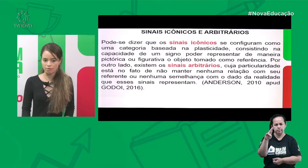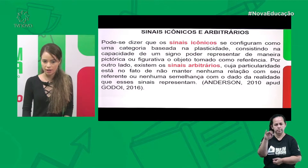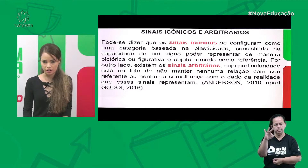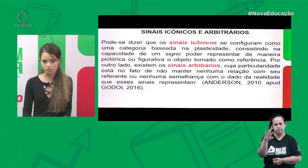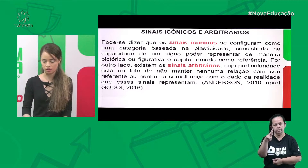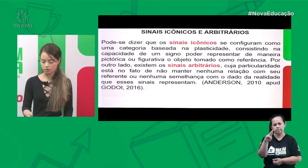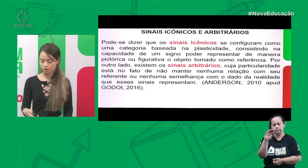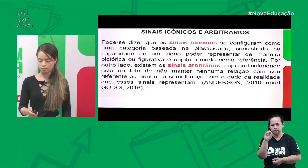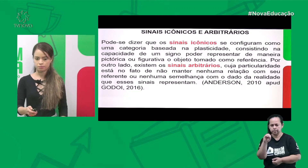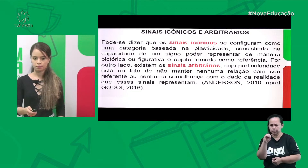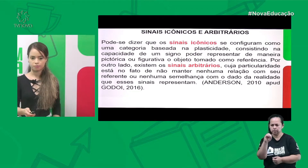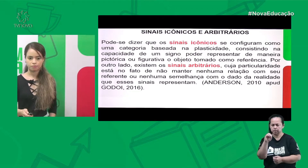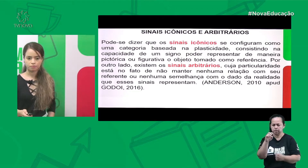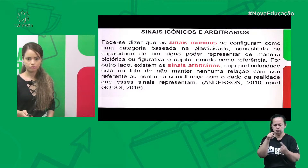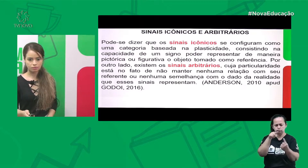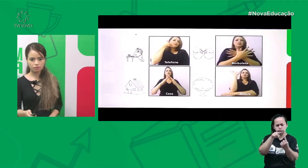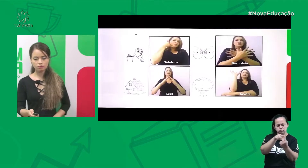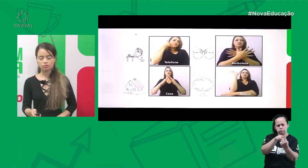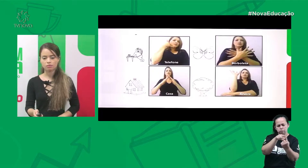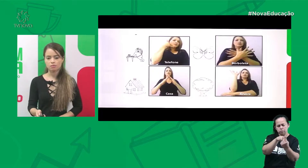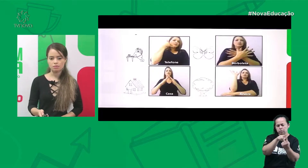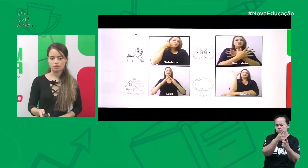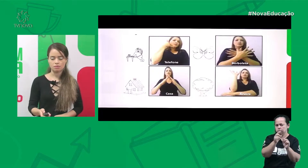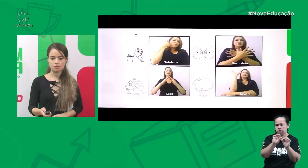seu referente.